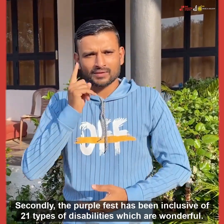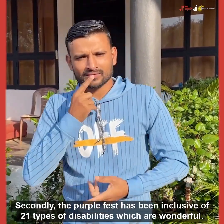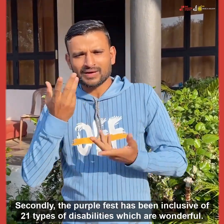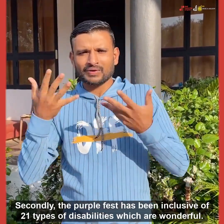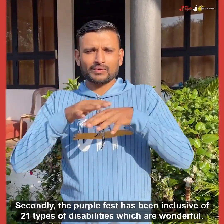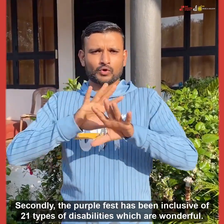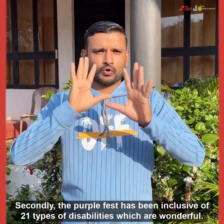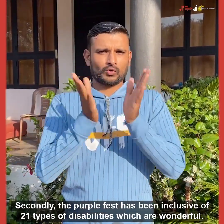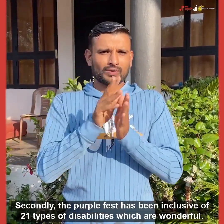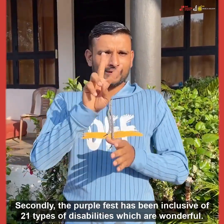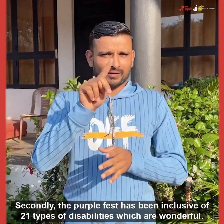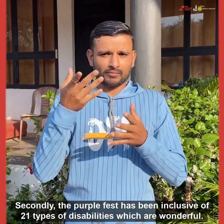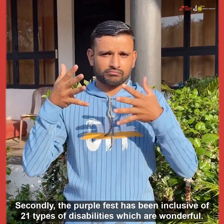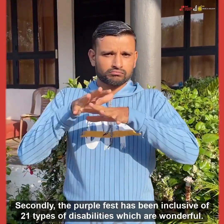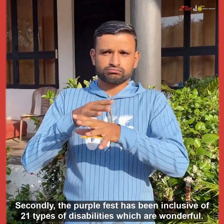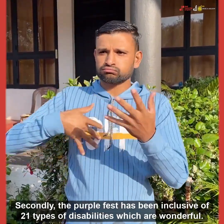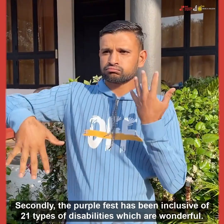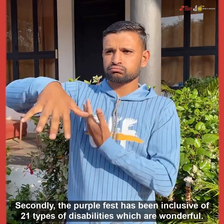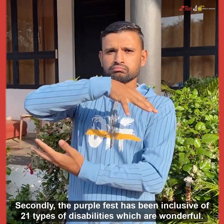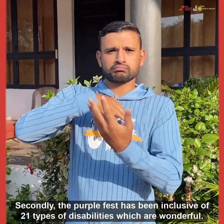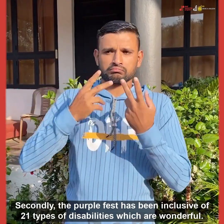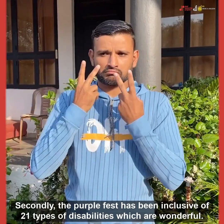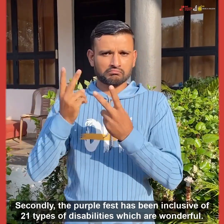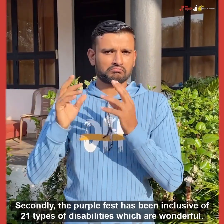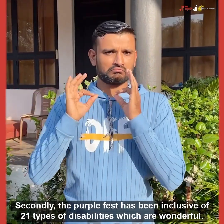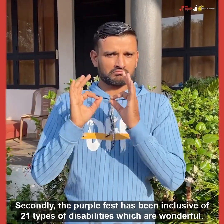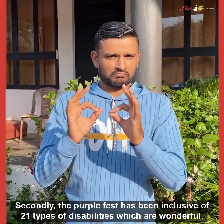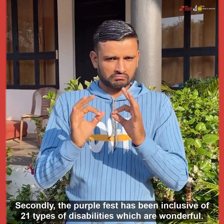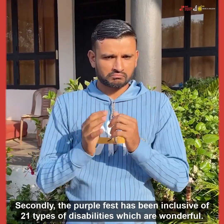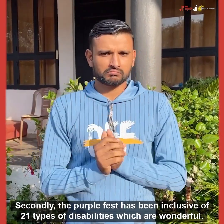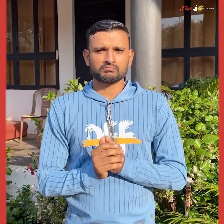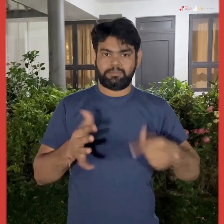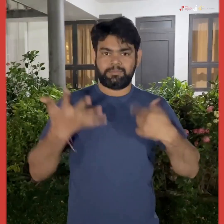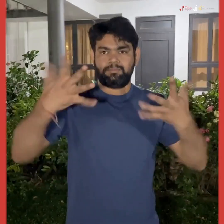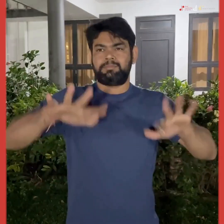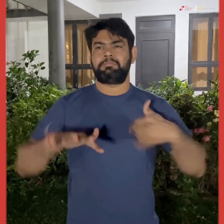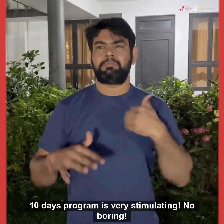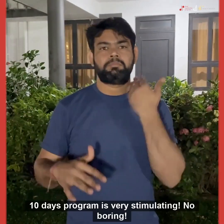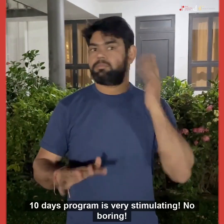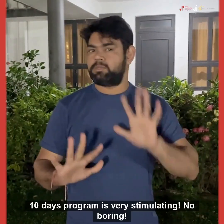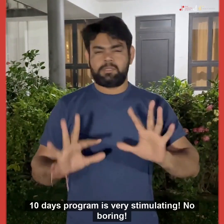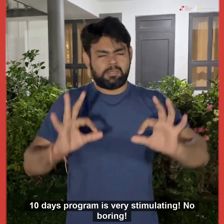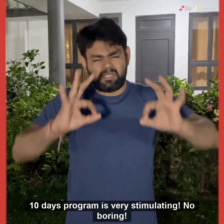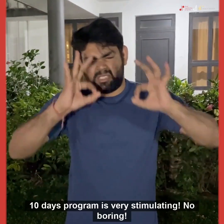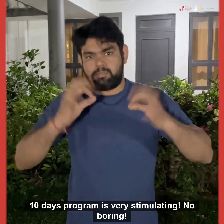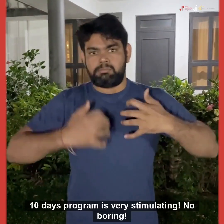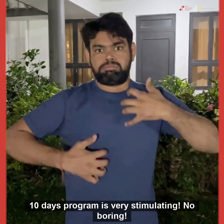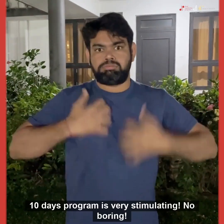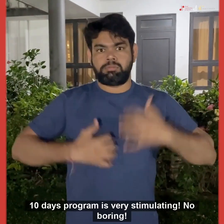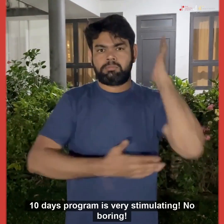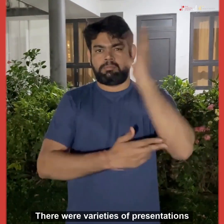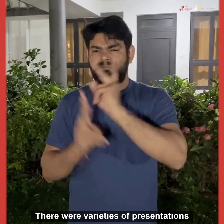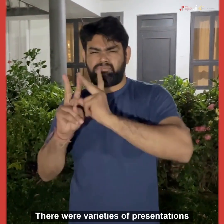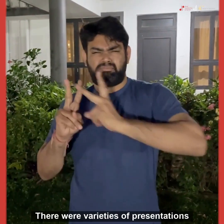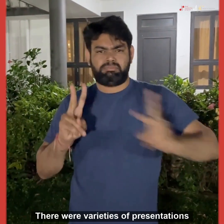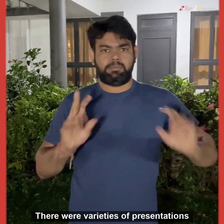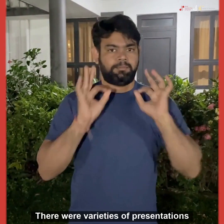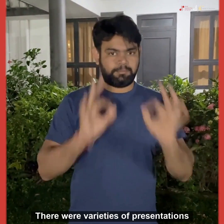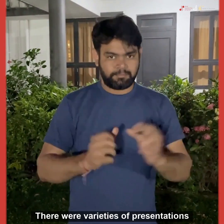देखा कि कैसे 21 प्रकार की दिव्यांगताओं को कैसे इकट्ठा लाया जा सकता है और बहुत ही अच्छा था। 10 दिन का कार्यक्रम बहुत ही